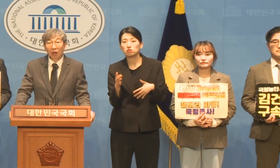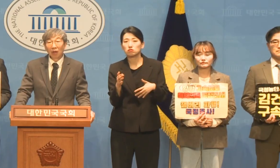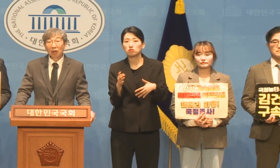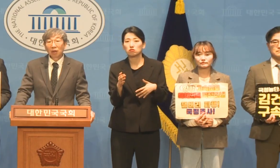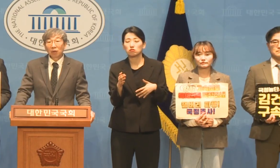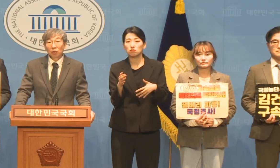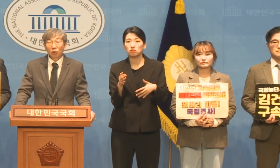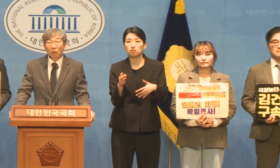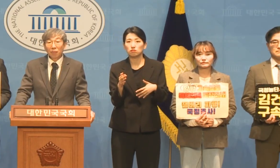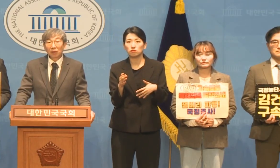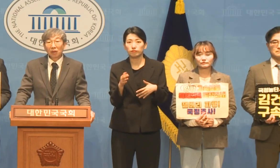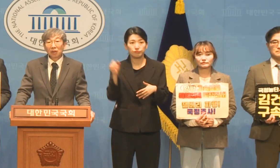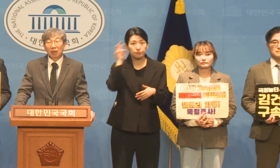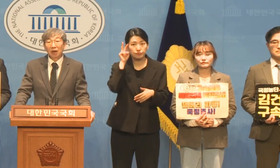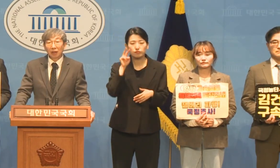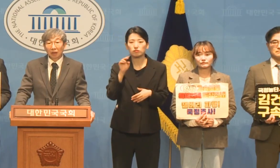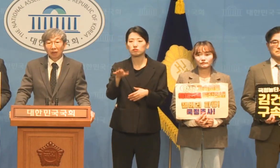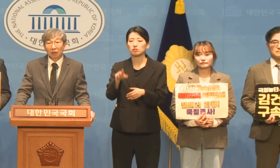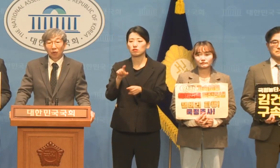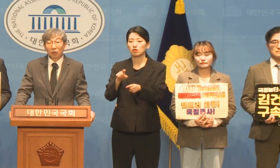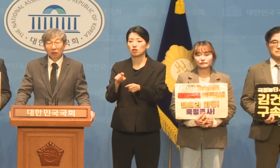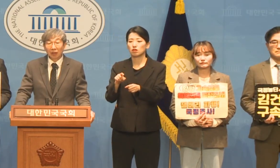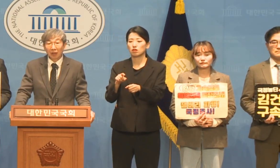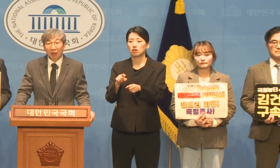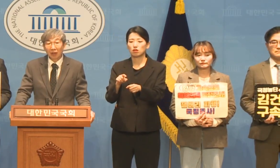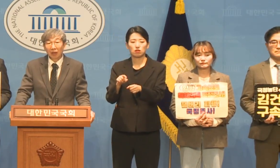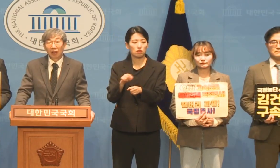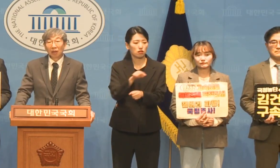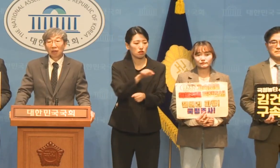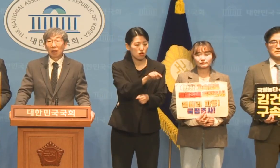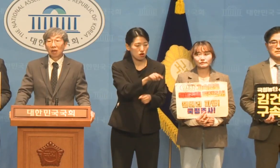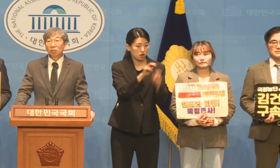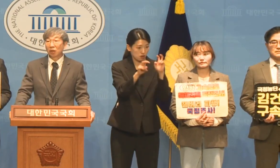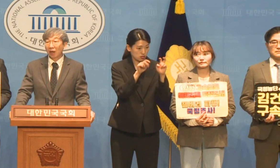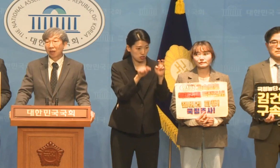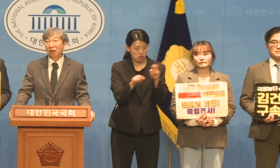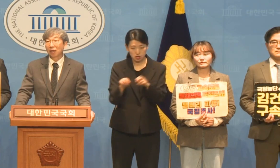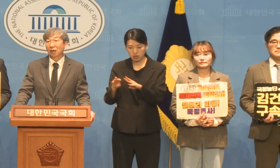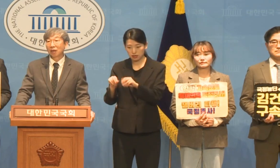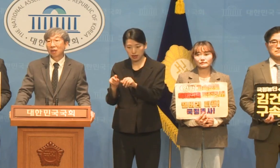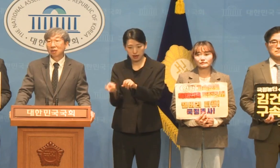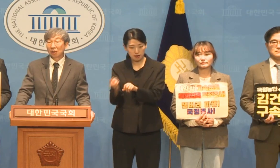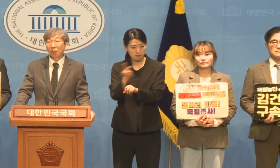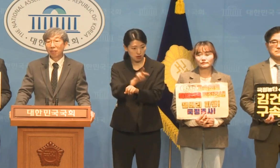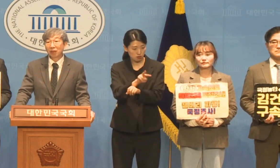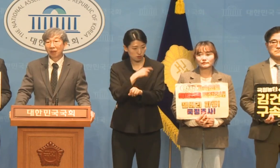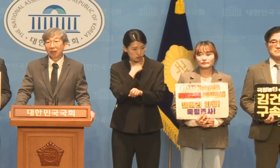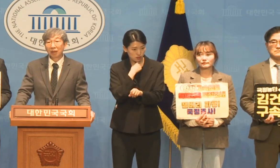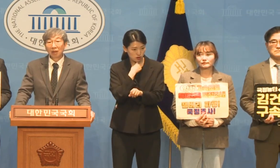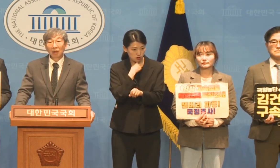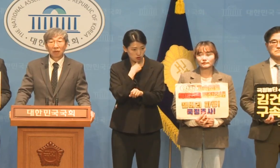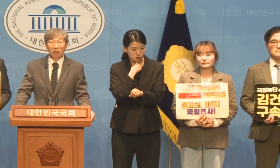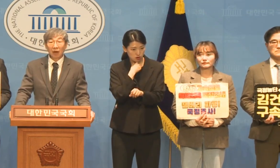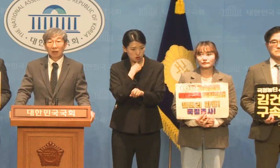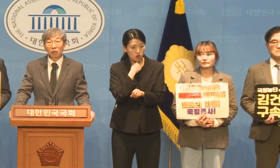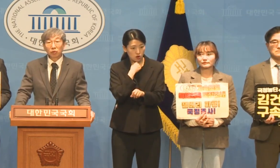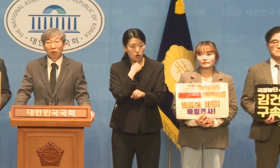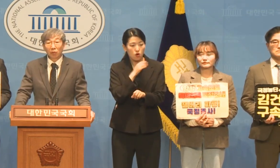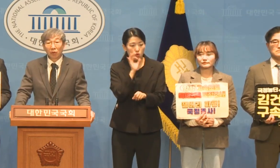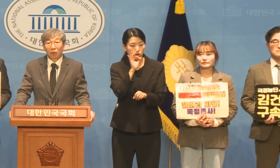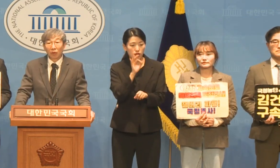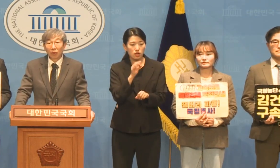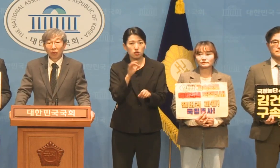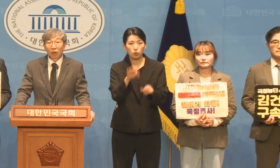불구하고 노선 변경을 제안했던 용역사에 대금 전액을 지급합니다. 더 나아가서